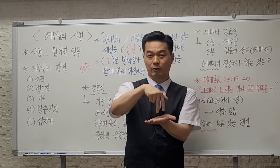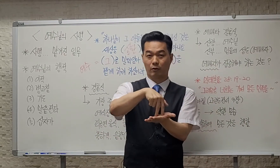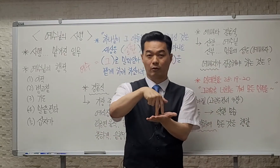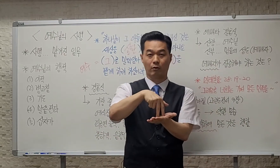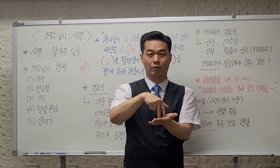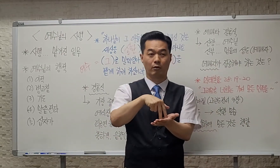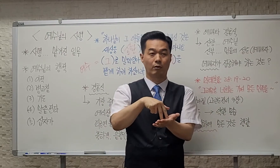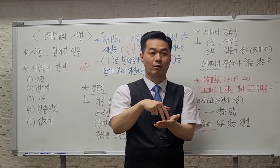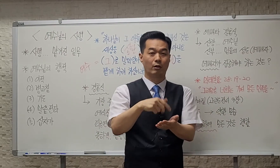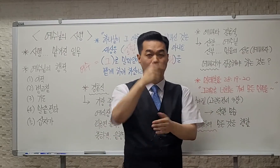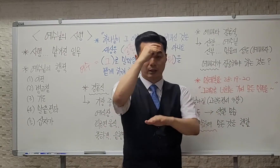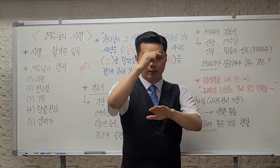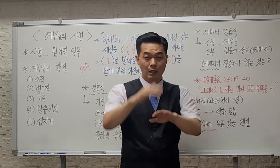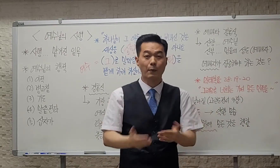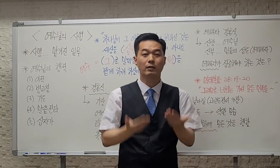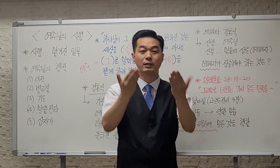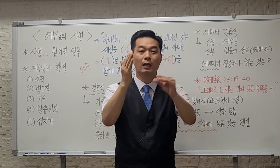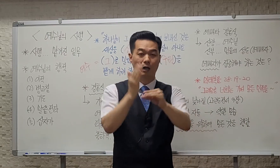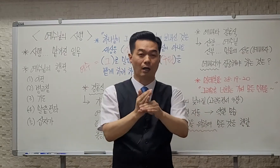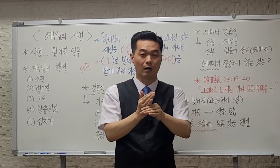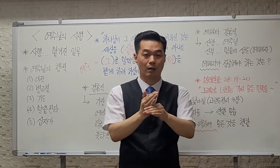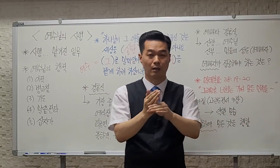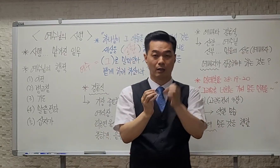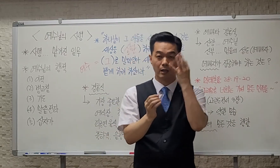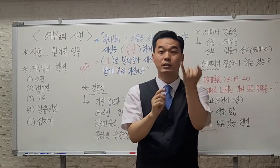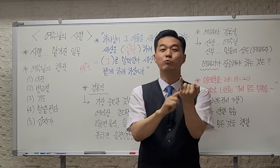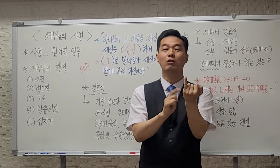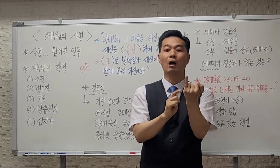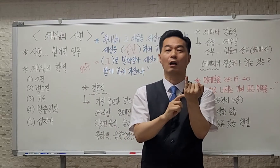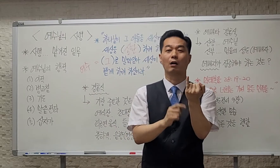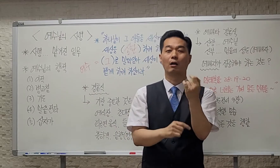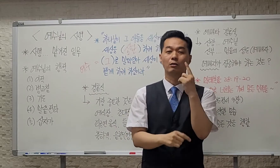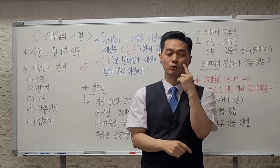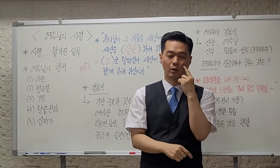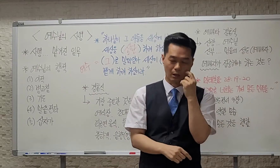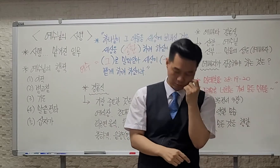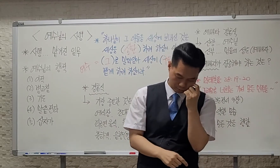입장에서 예배 드리다가 신부가 줘라.